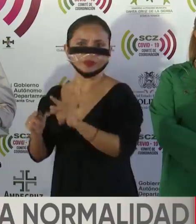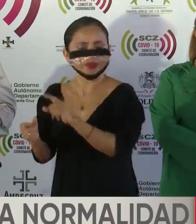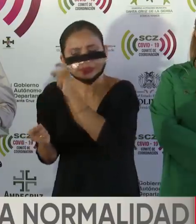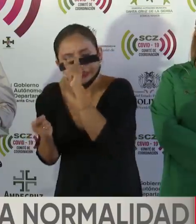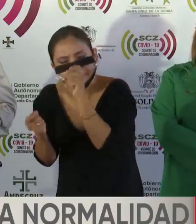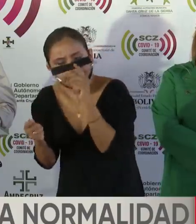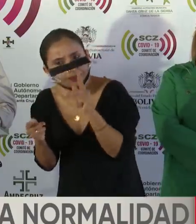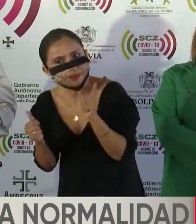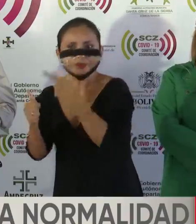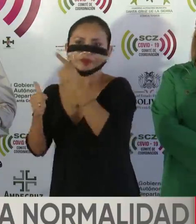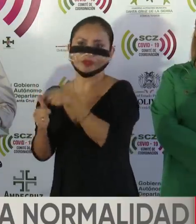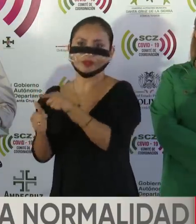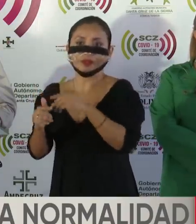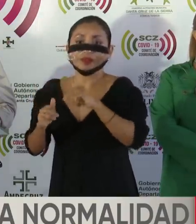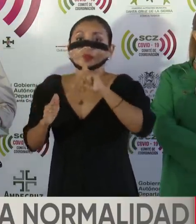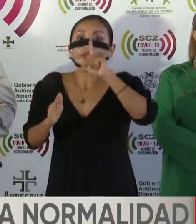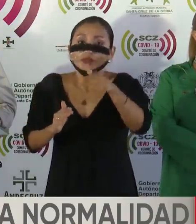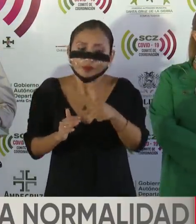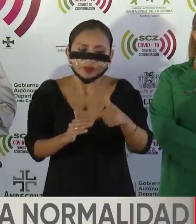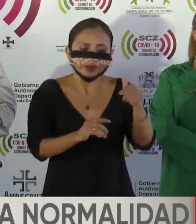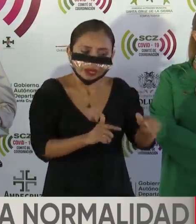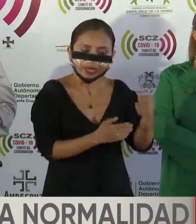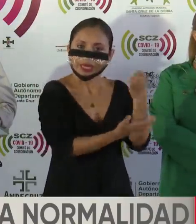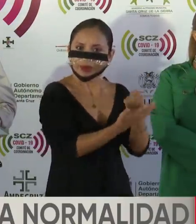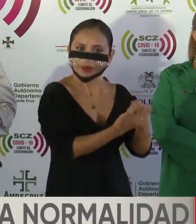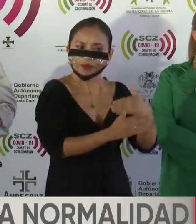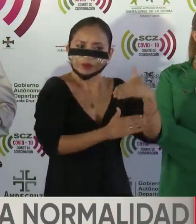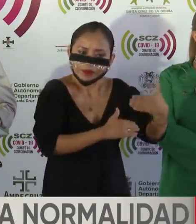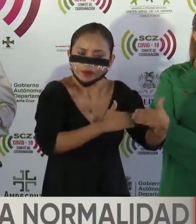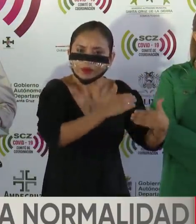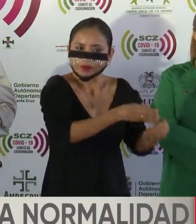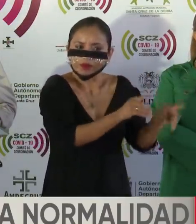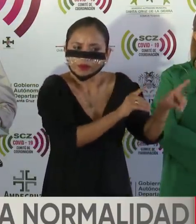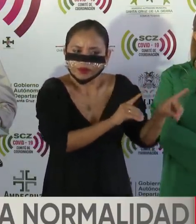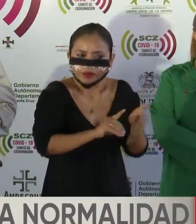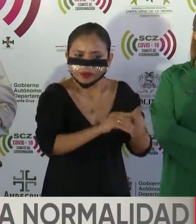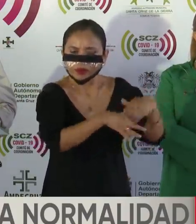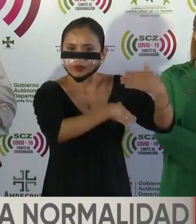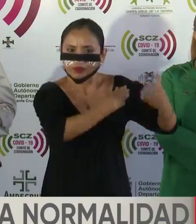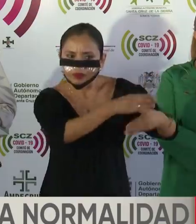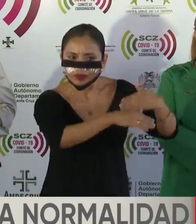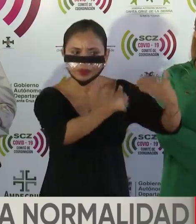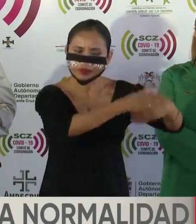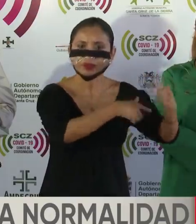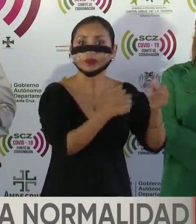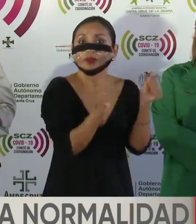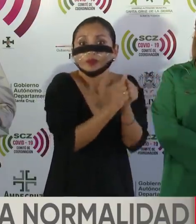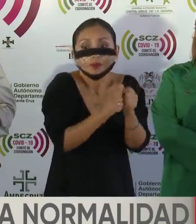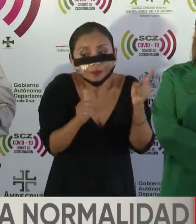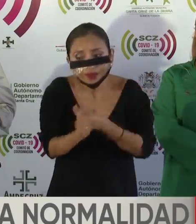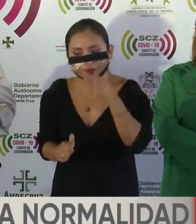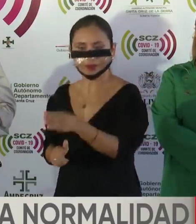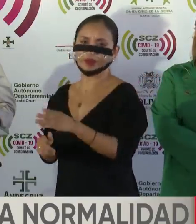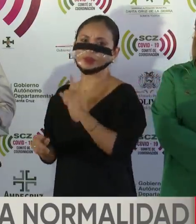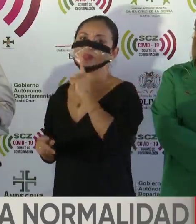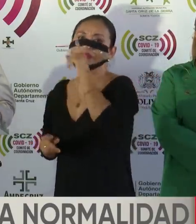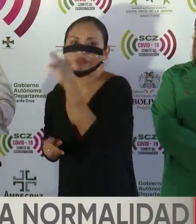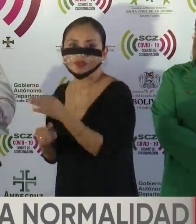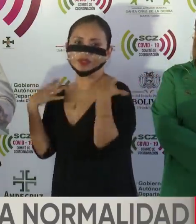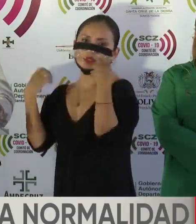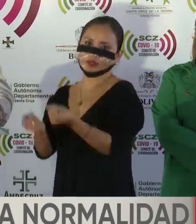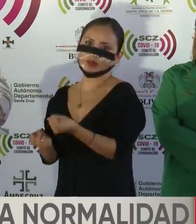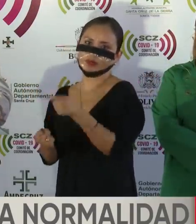esencialmente, e ir recuperando paulatinamente el dinamismo productivo con la mayor seguridad posible para